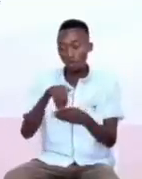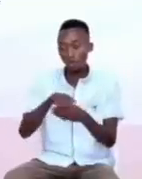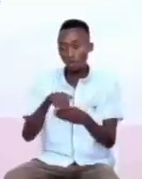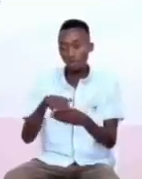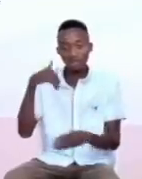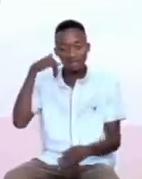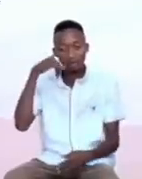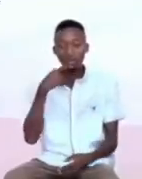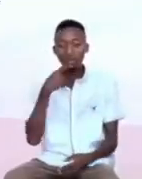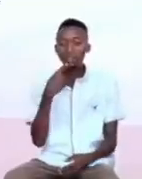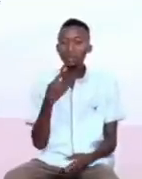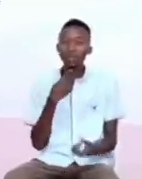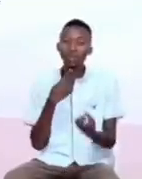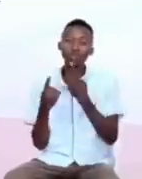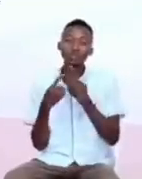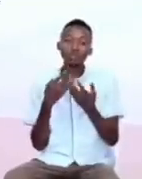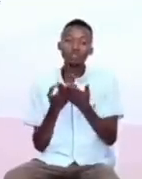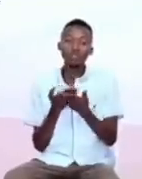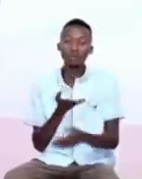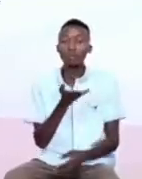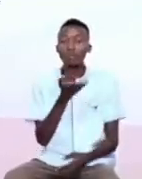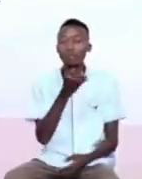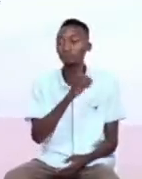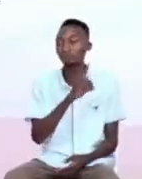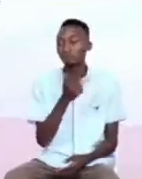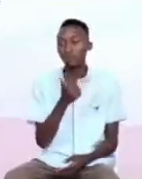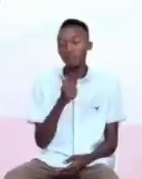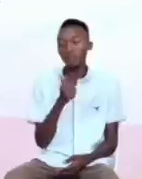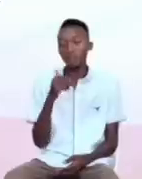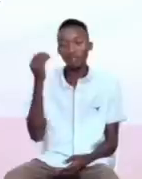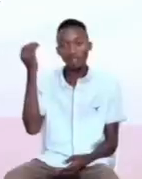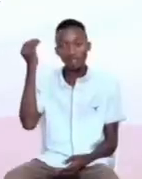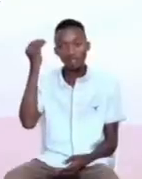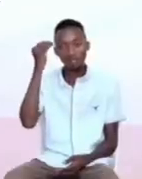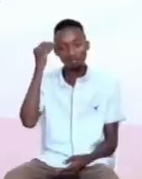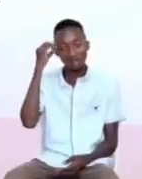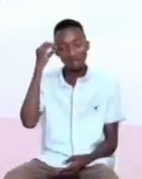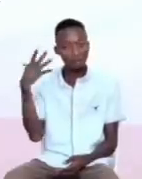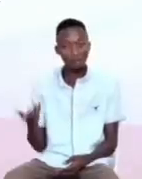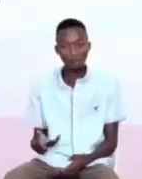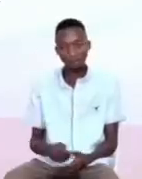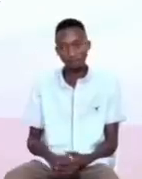Asema anaongea hivyo kwa sababu yeye hajasoma. Nikamwambia tatizo ni hili, huwa hatutangazi elimu.